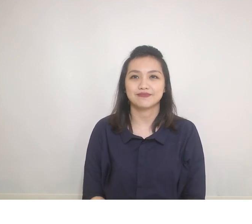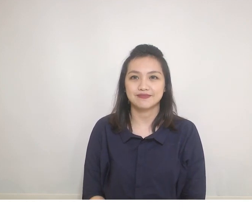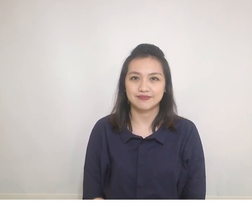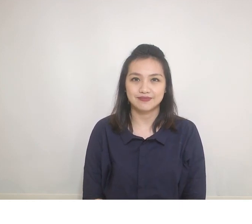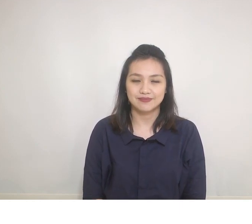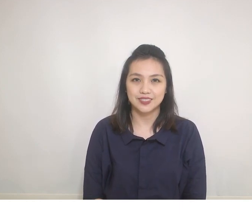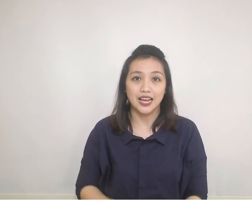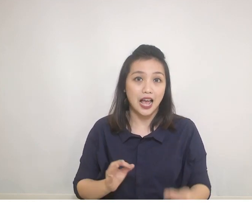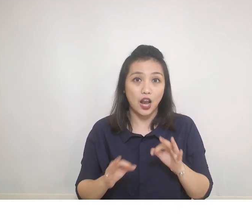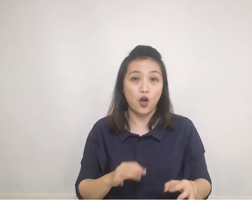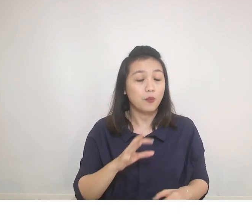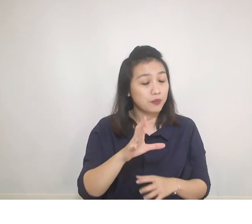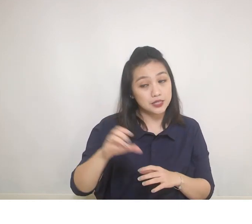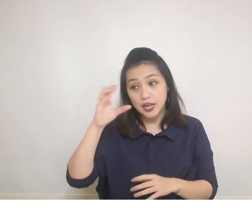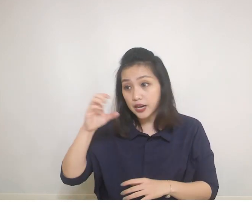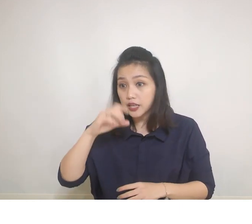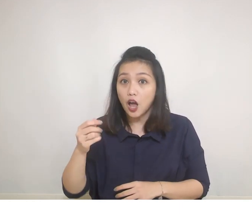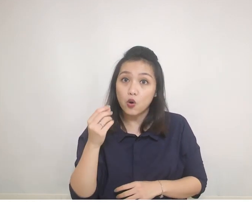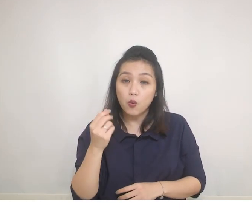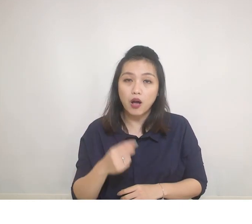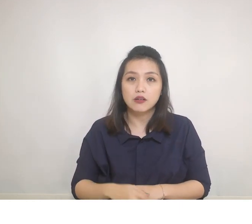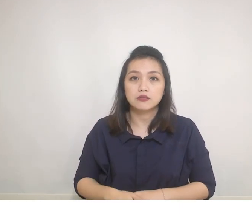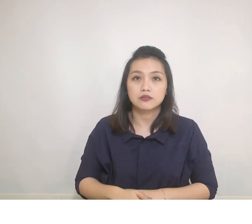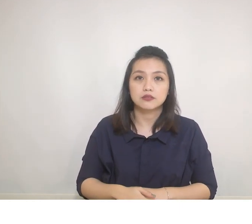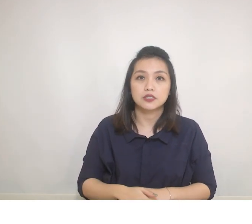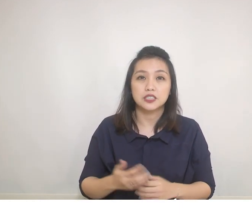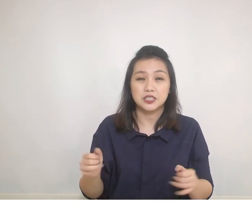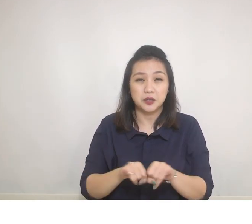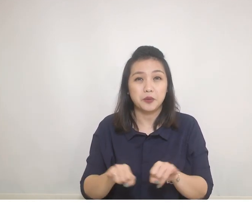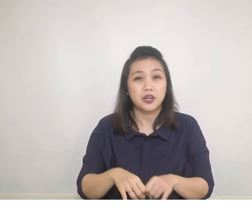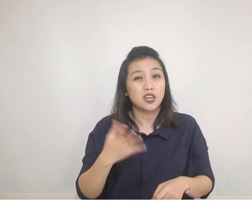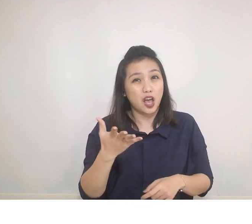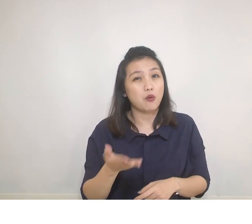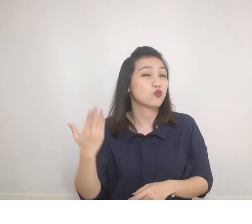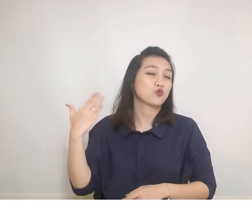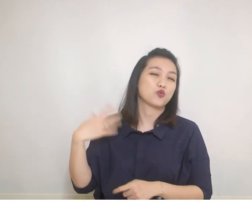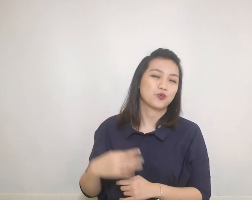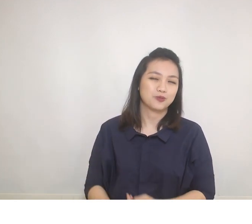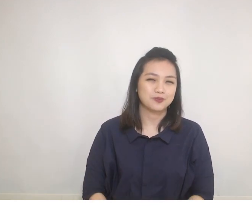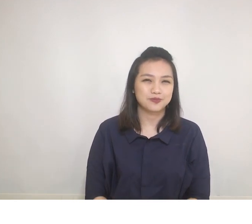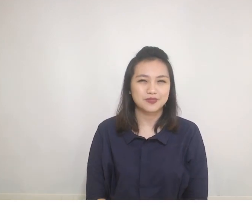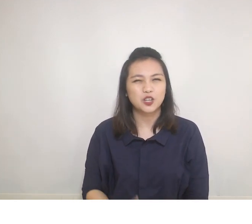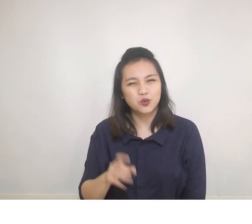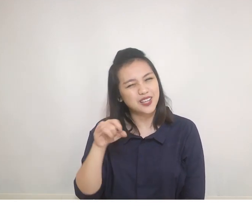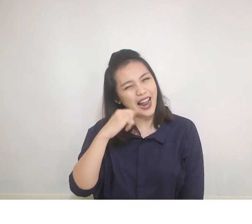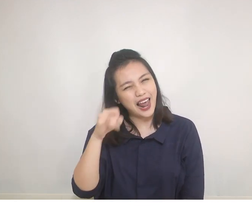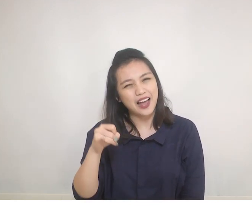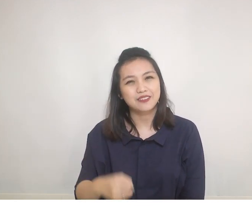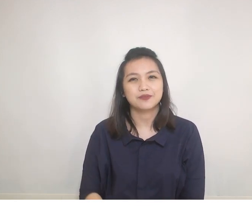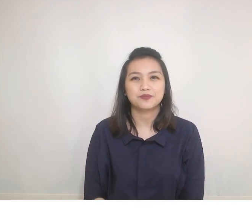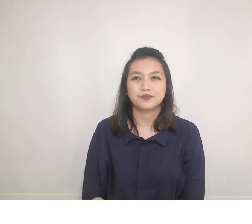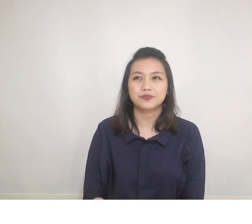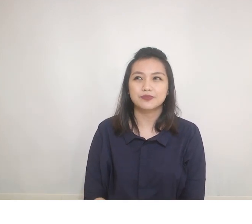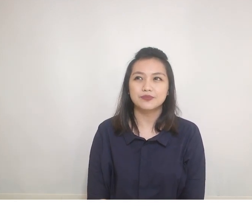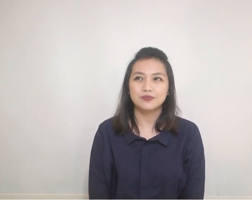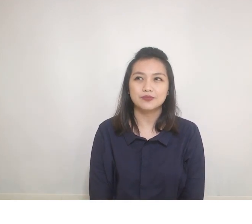meninggalkan Tuhan. Kelihatannya, makanya sering banyak yang bertanya-tanya, gimana caranya pelayanan kalau saya sibuk? Kalau